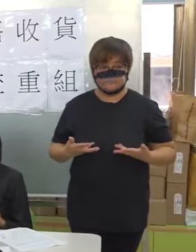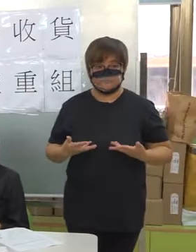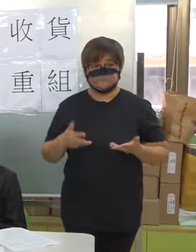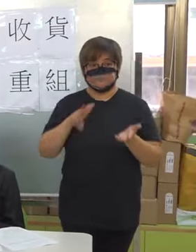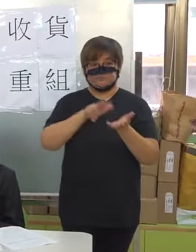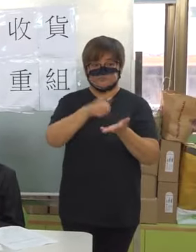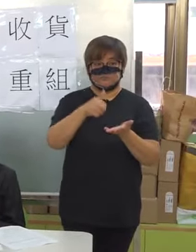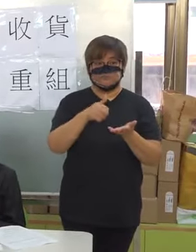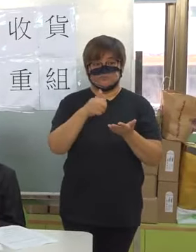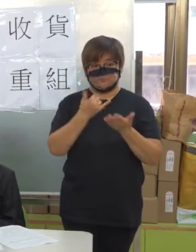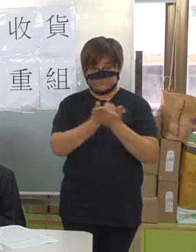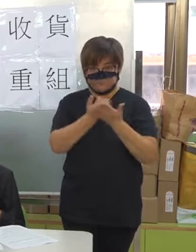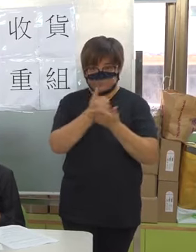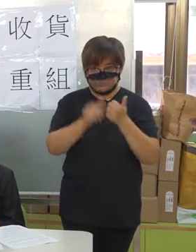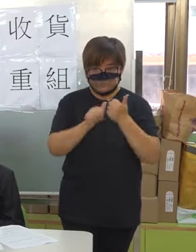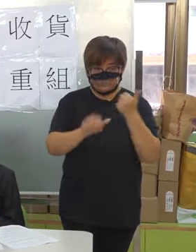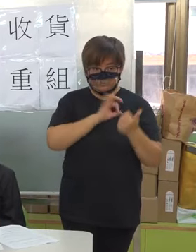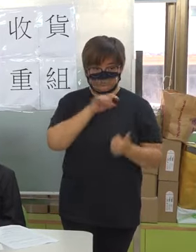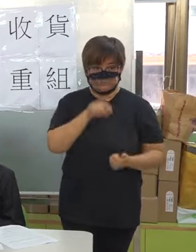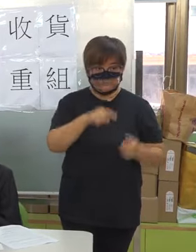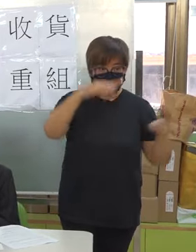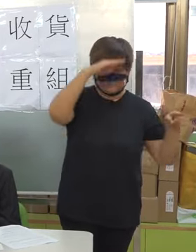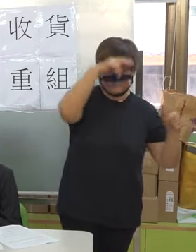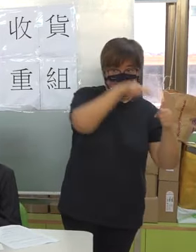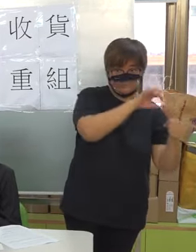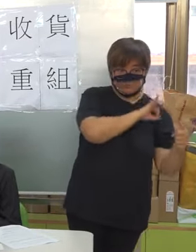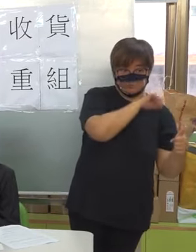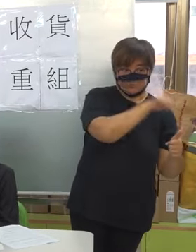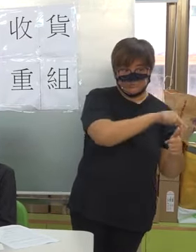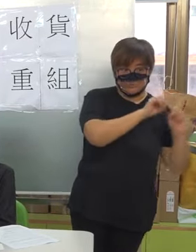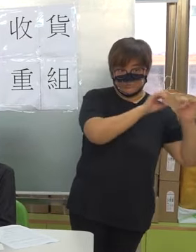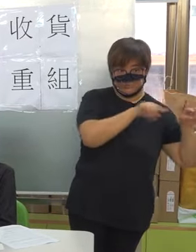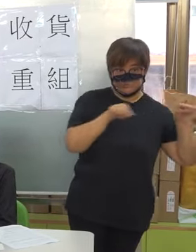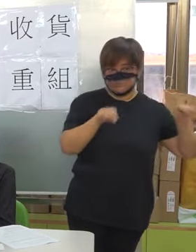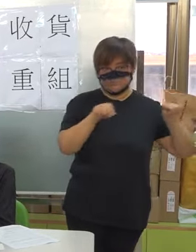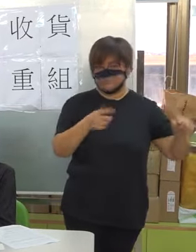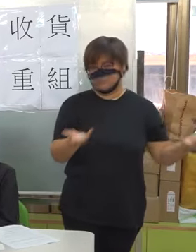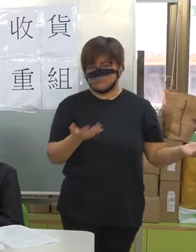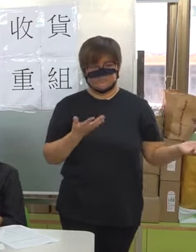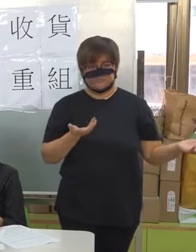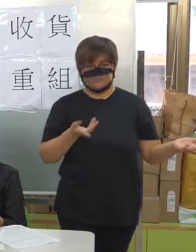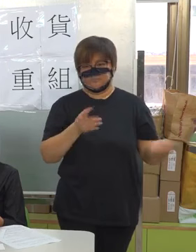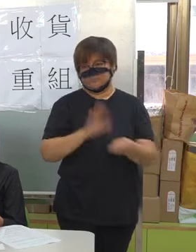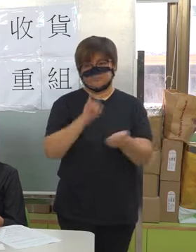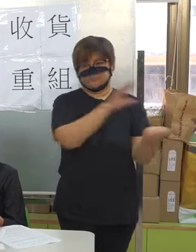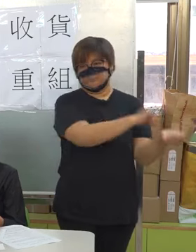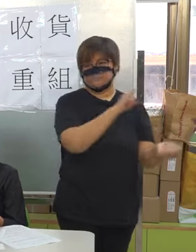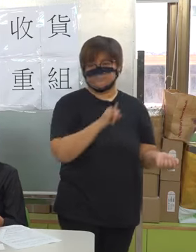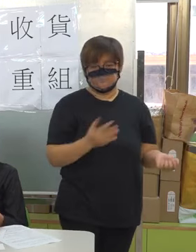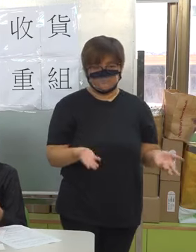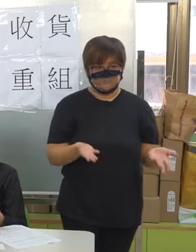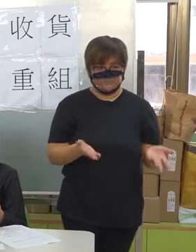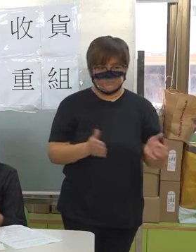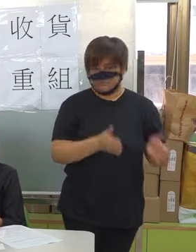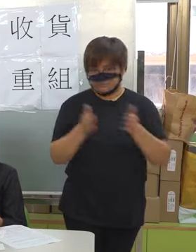警會報告都好，其實我們所有的方案或者可以達即是重組警隊的一個方法，我們已經給出來了民間。你